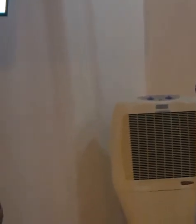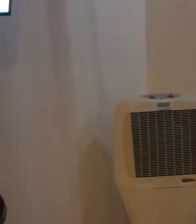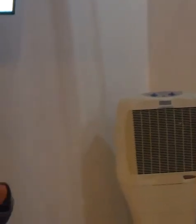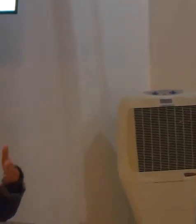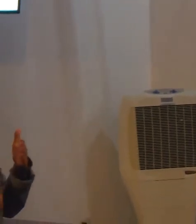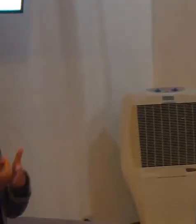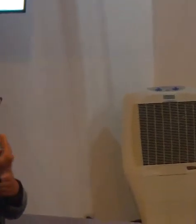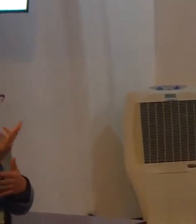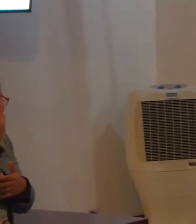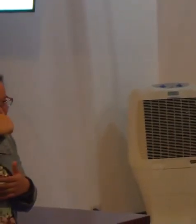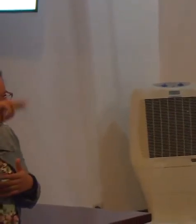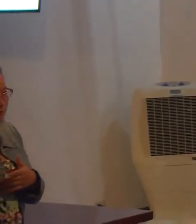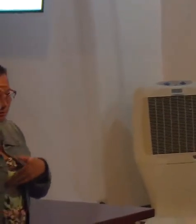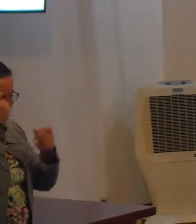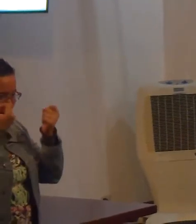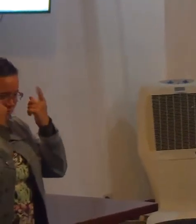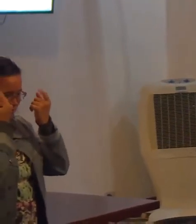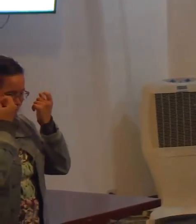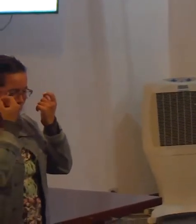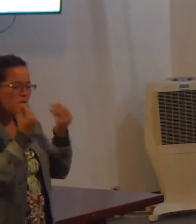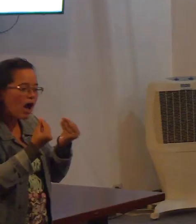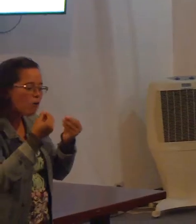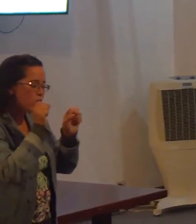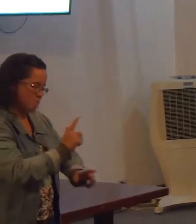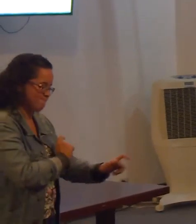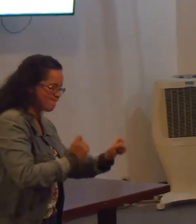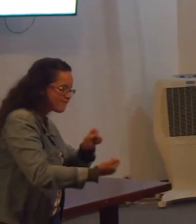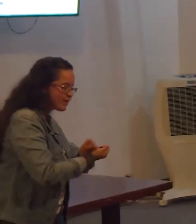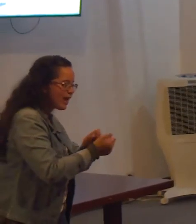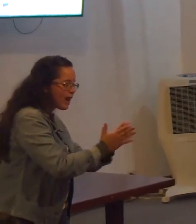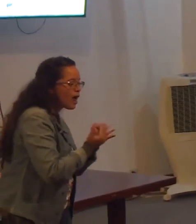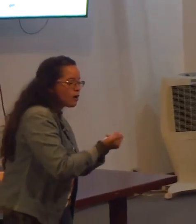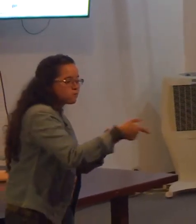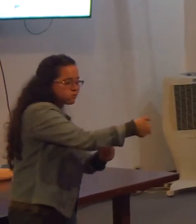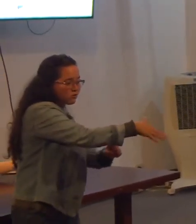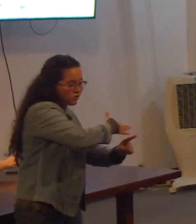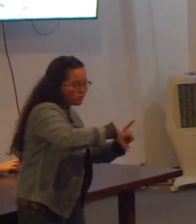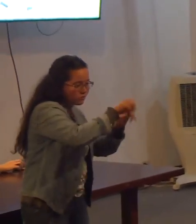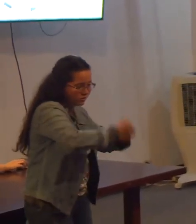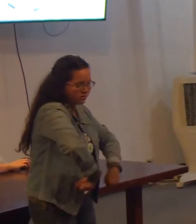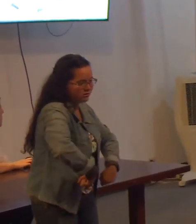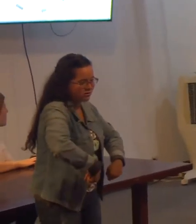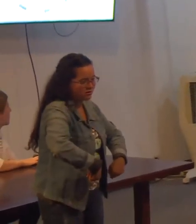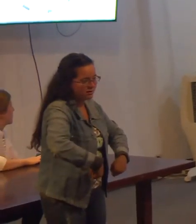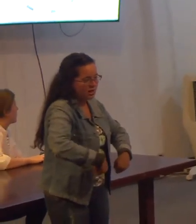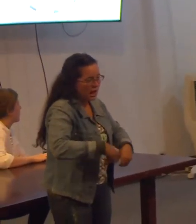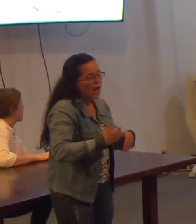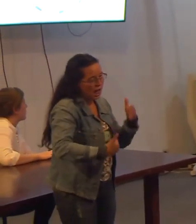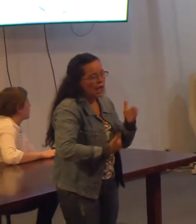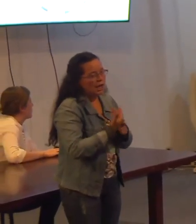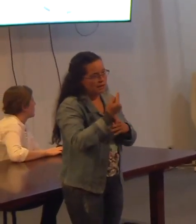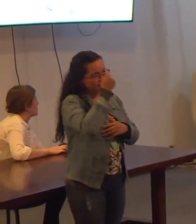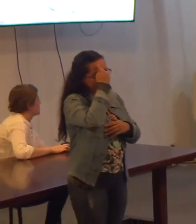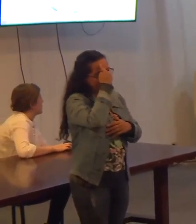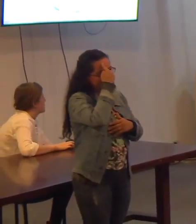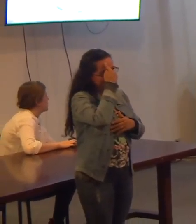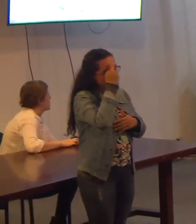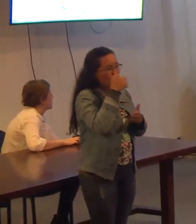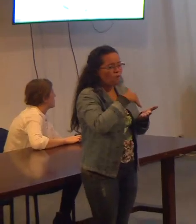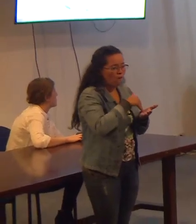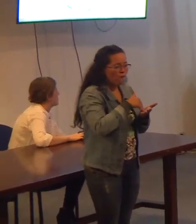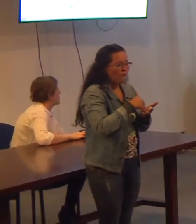a interpretar y a comprender para así poder transformar esa realidad en la que nos encontrábamos. Empezamos a reconstruir también